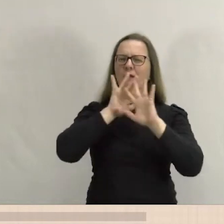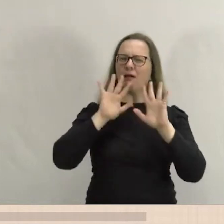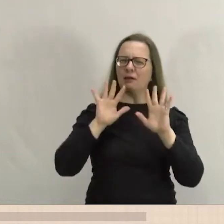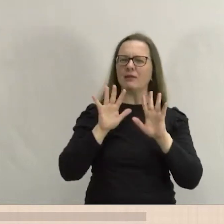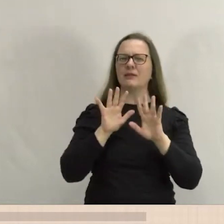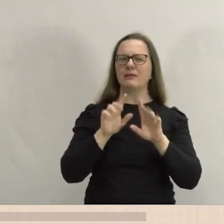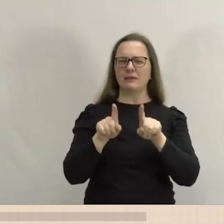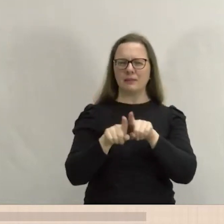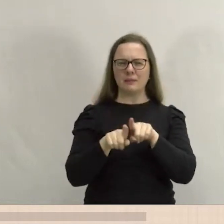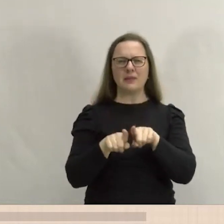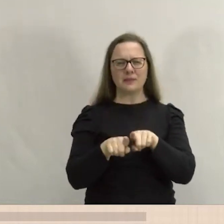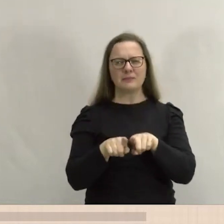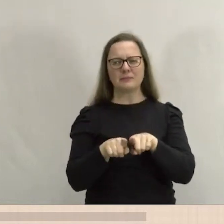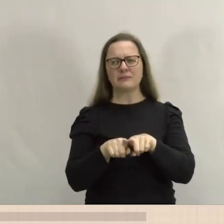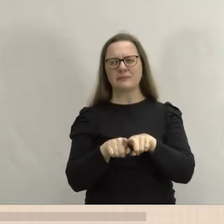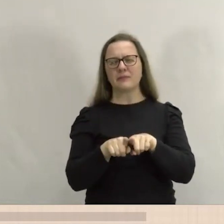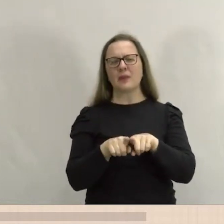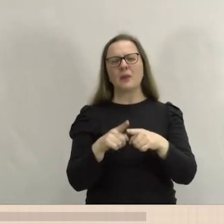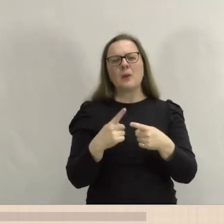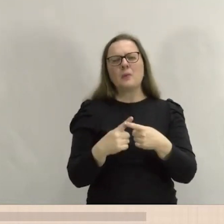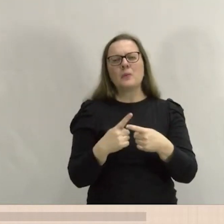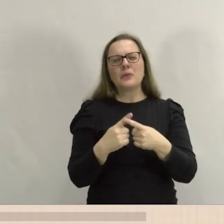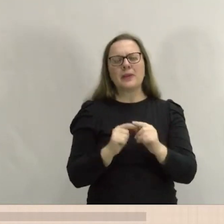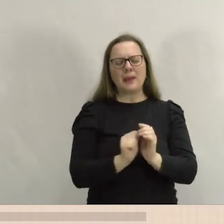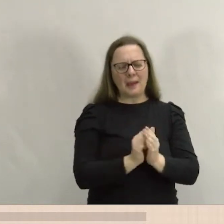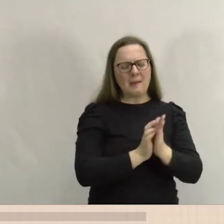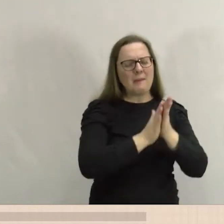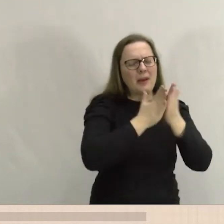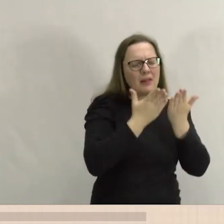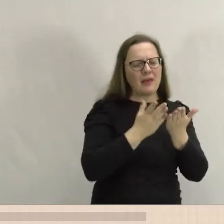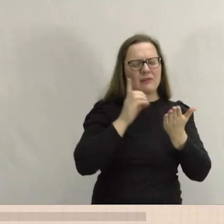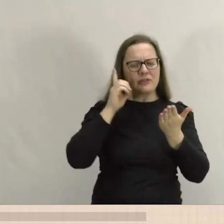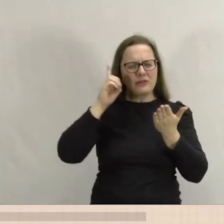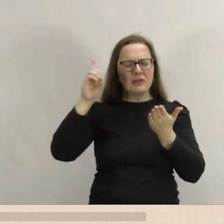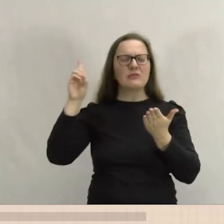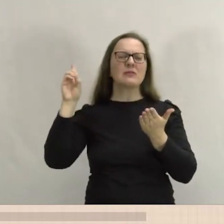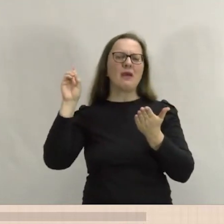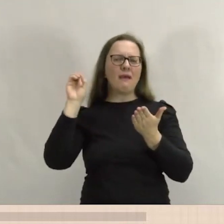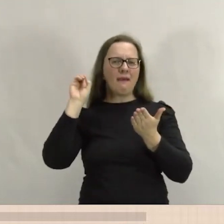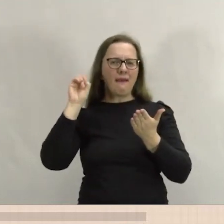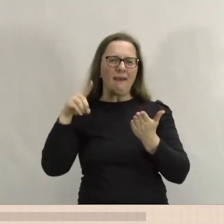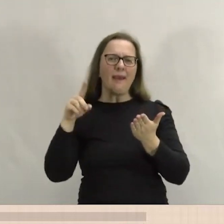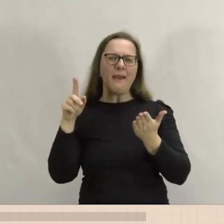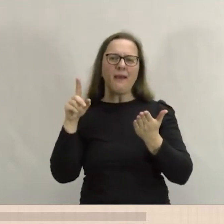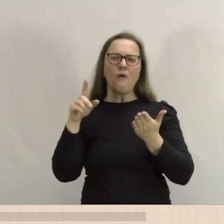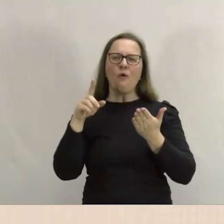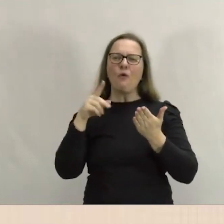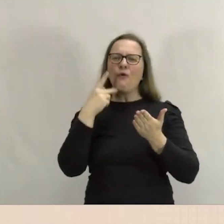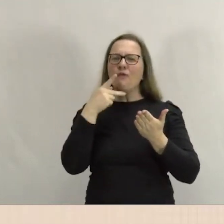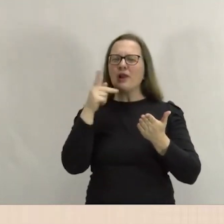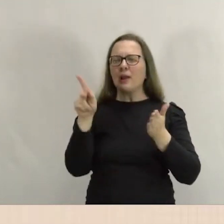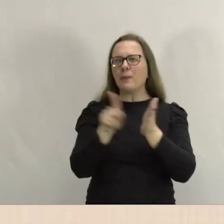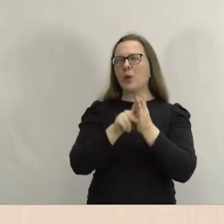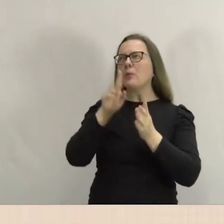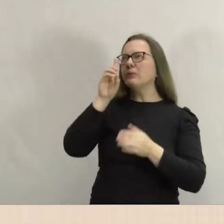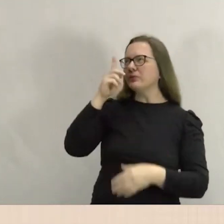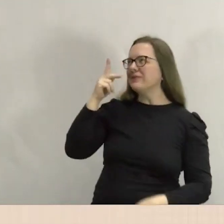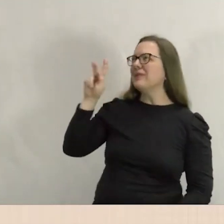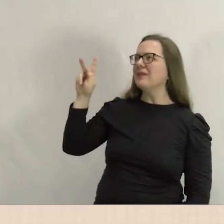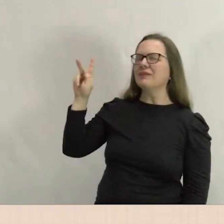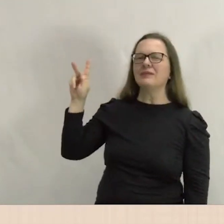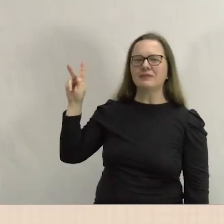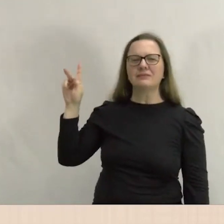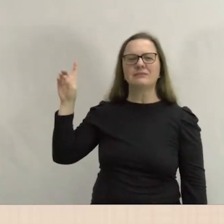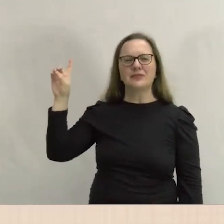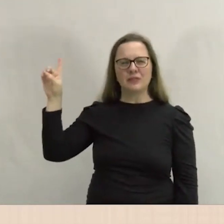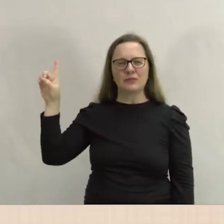A Bíblia, sem dúvida, é o registro da palavra Logos de Deus. E nada pode